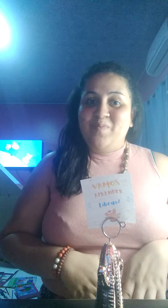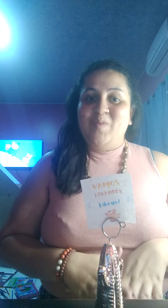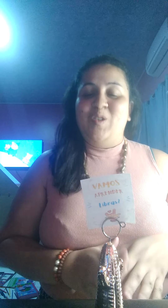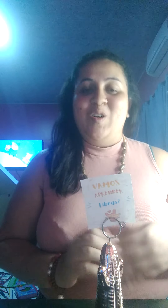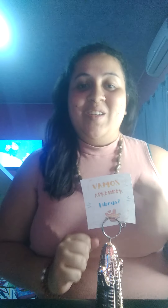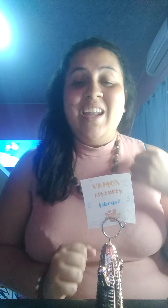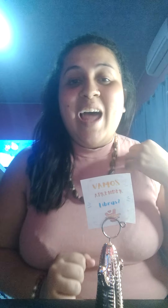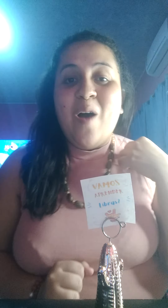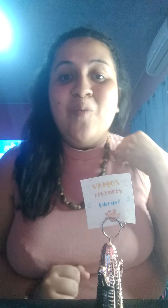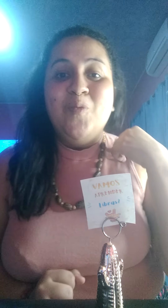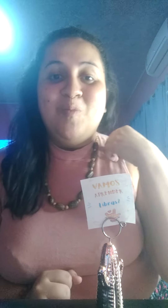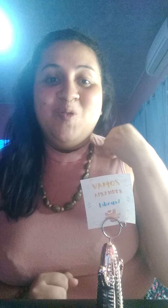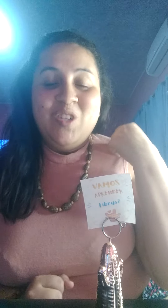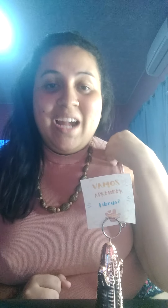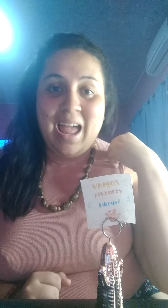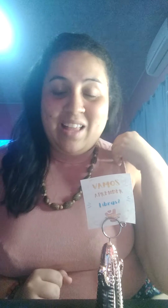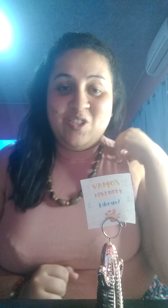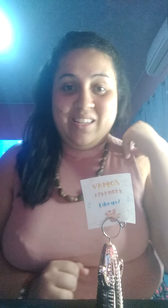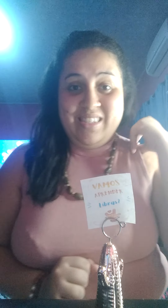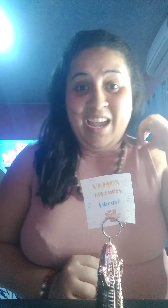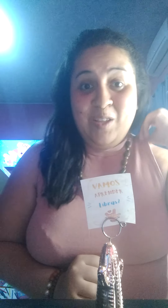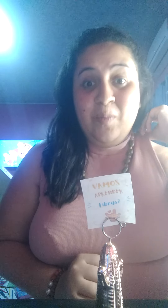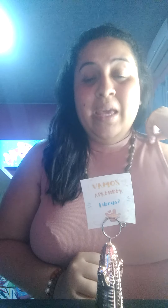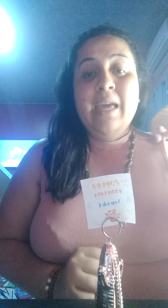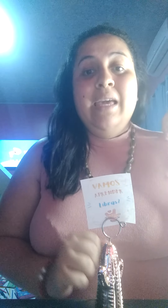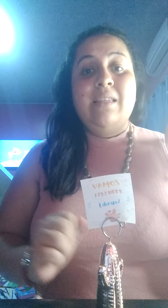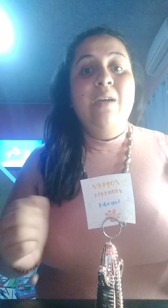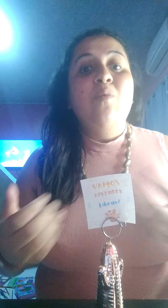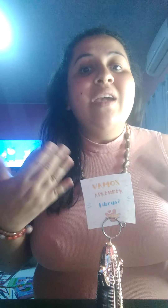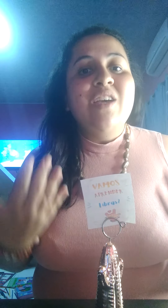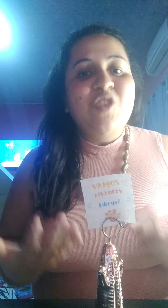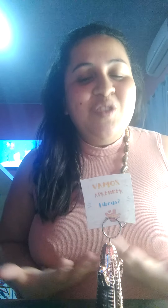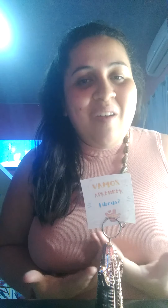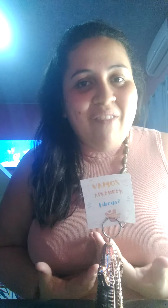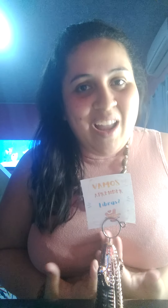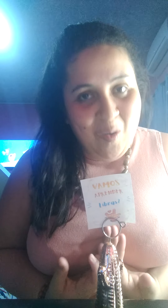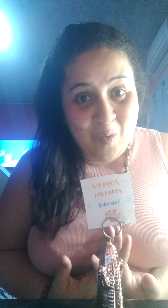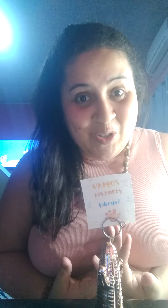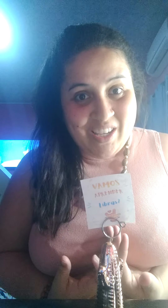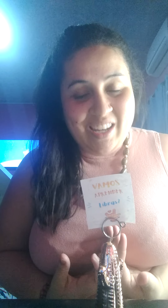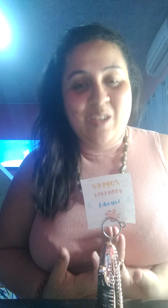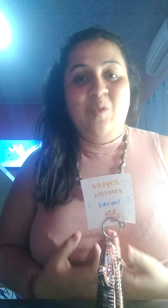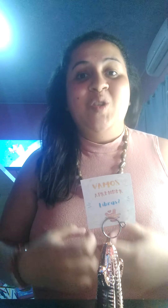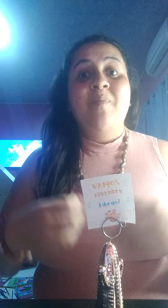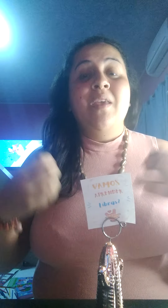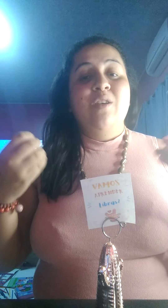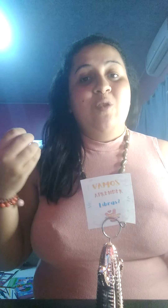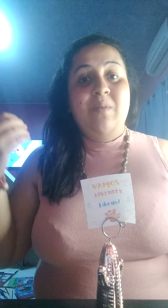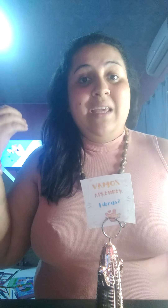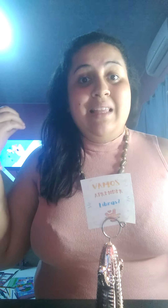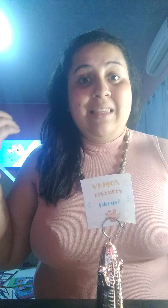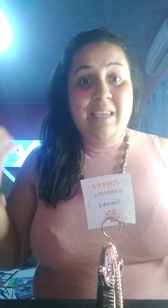no nosso canal, no Mundo de Carnes, tá certo? Então, o que a gente vai falar hoje, queridos? Sobre